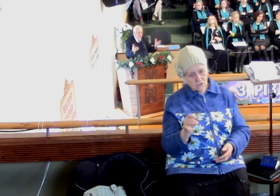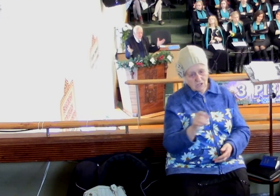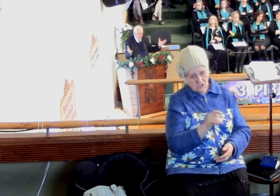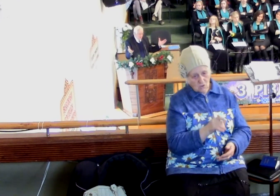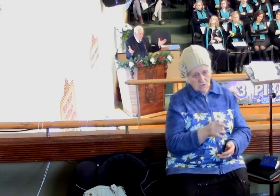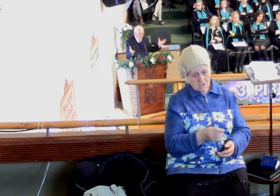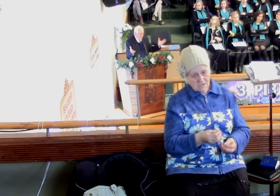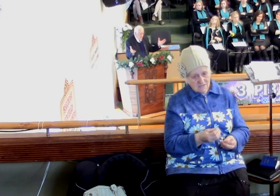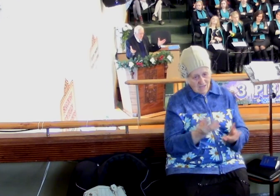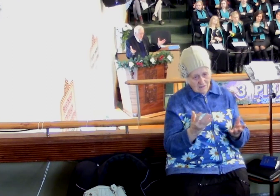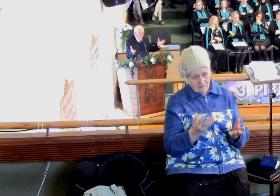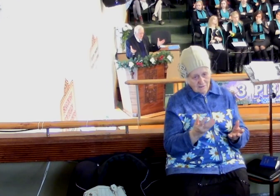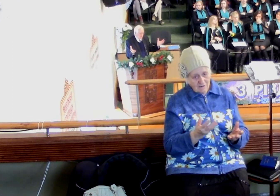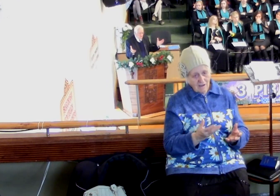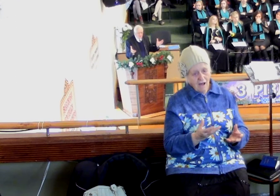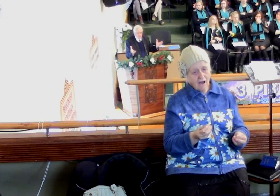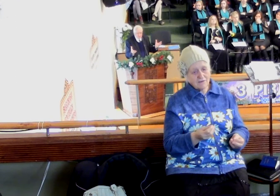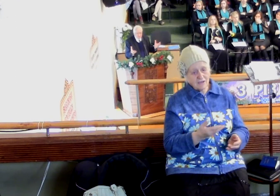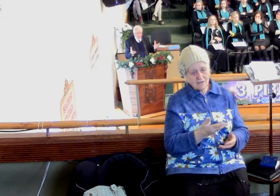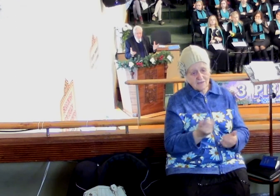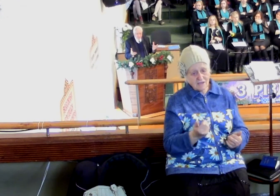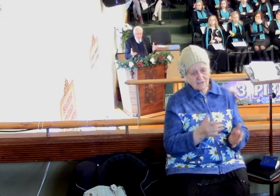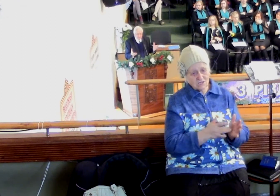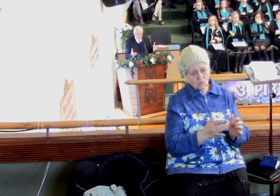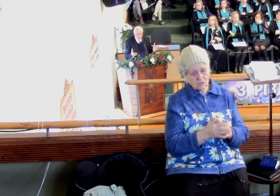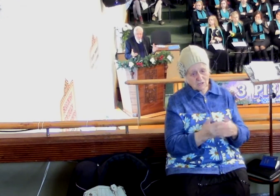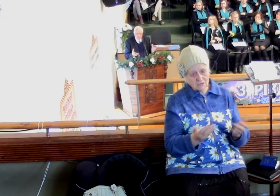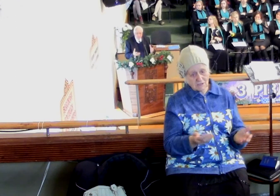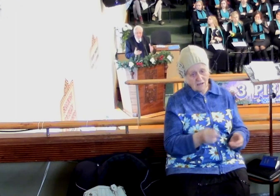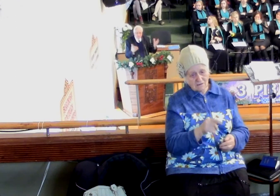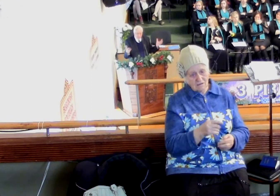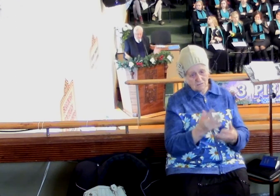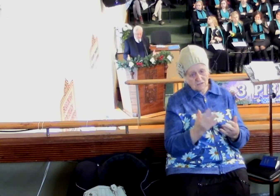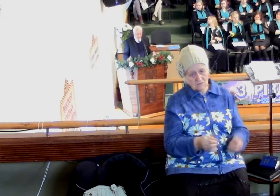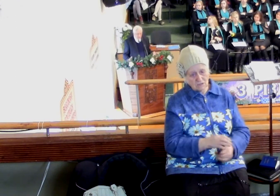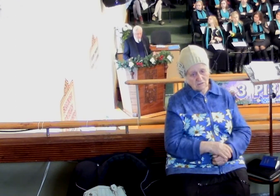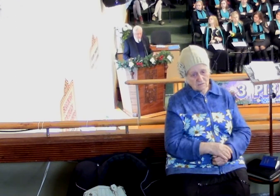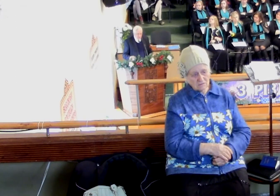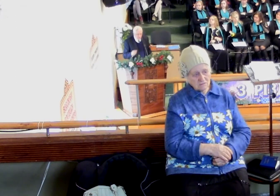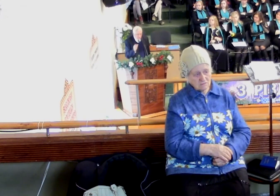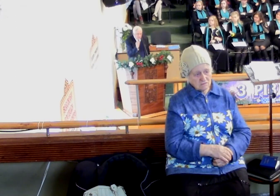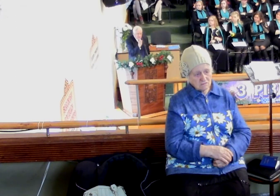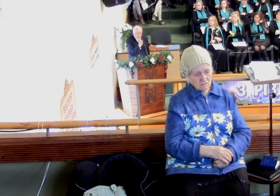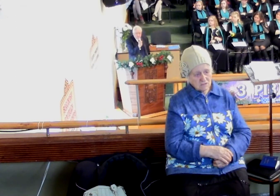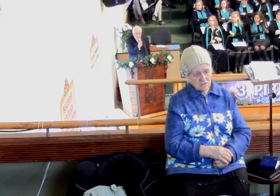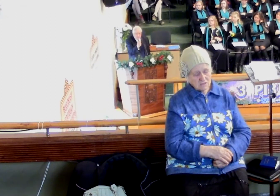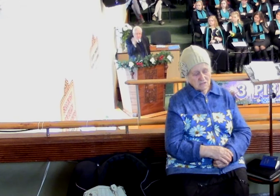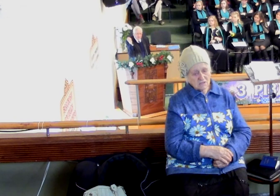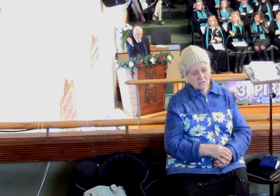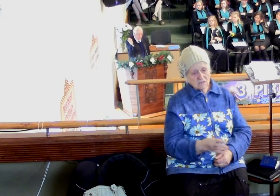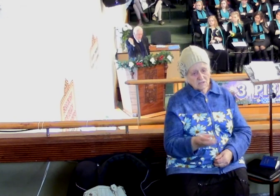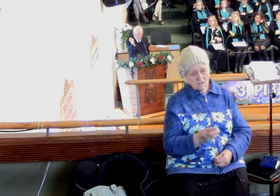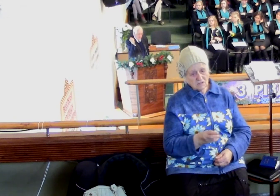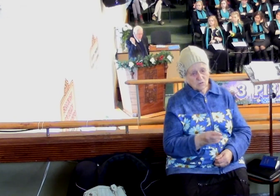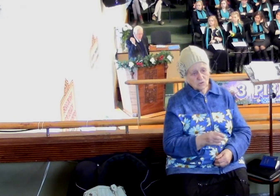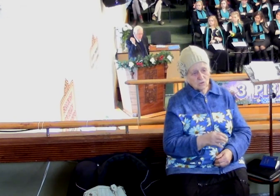Христа, там тьма. И не нужно там, знаете, тьму создавать. Просто из тьмы нужно